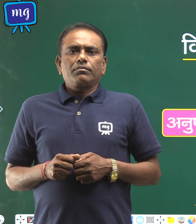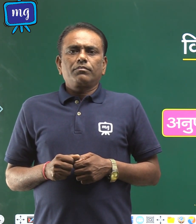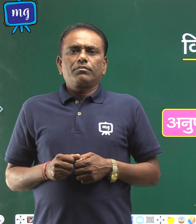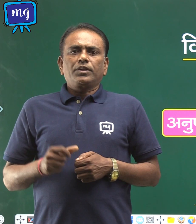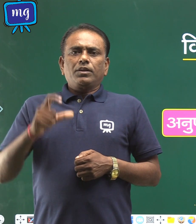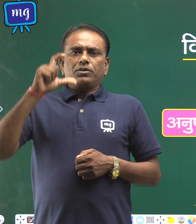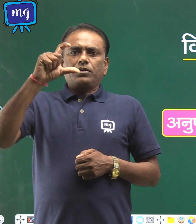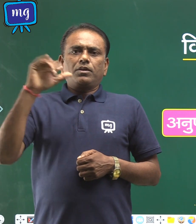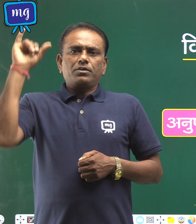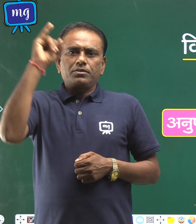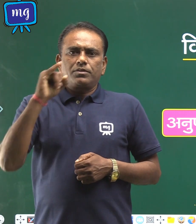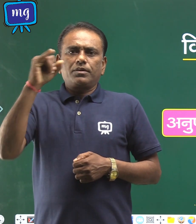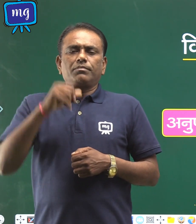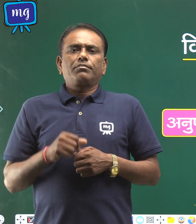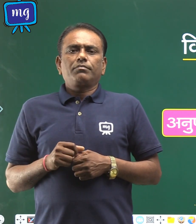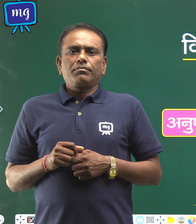कक्षा 6